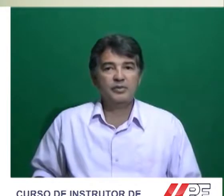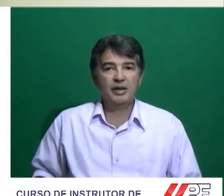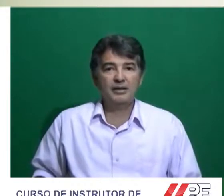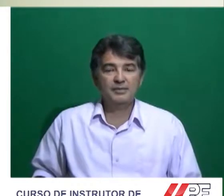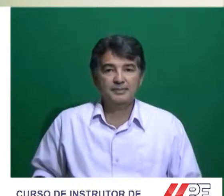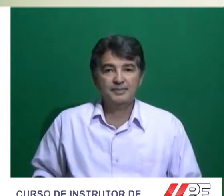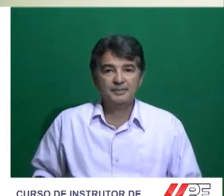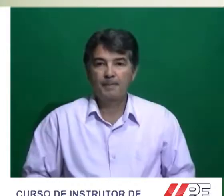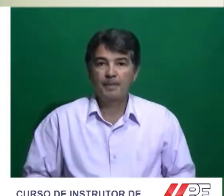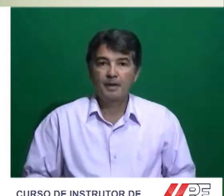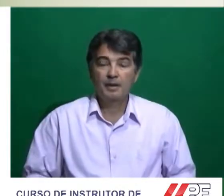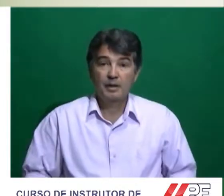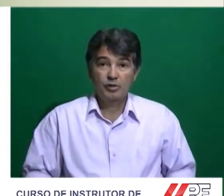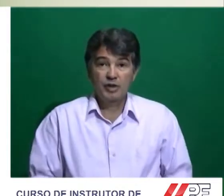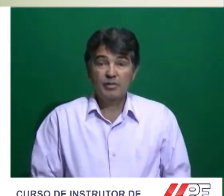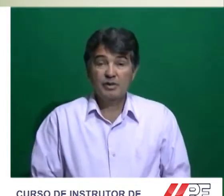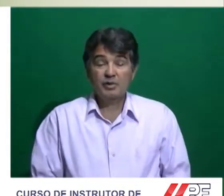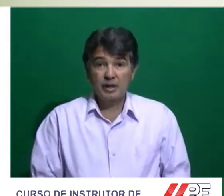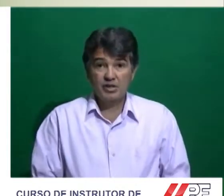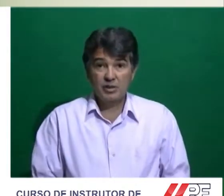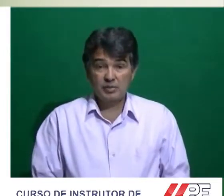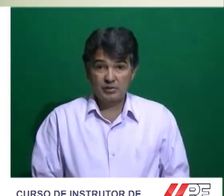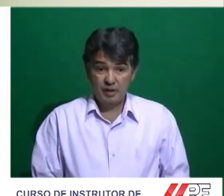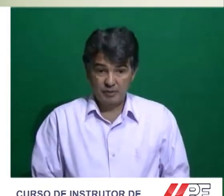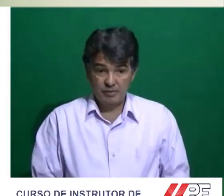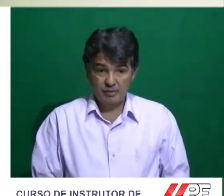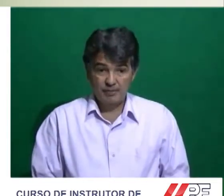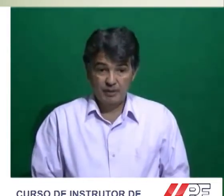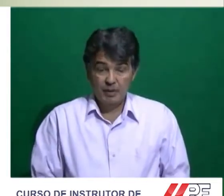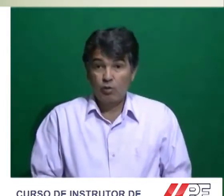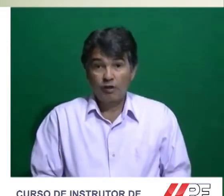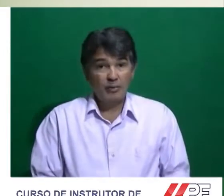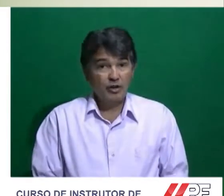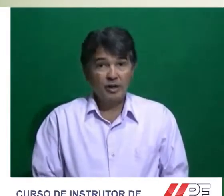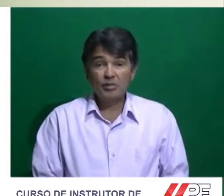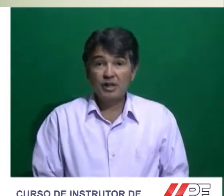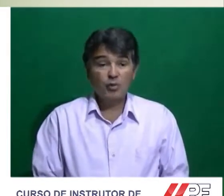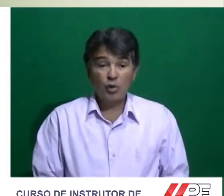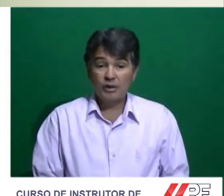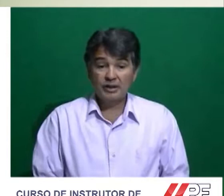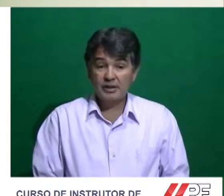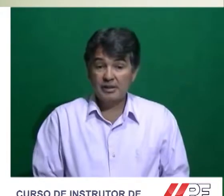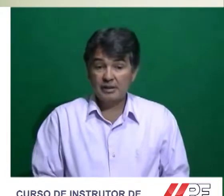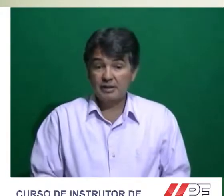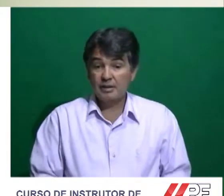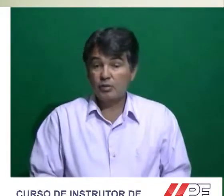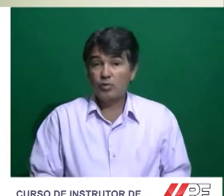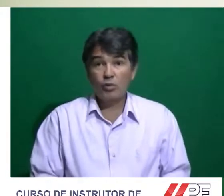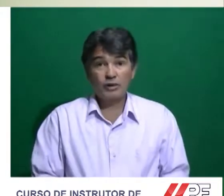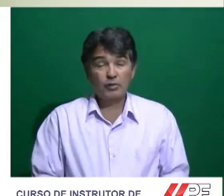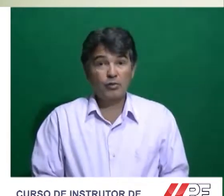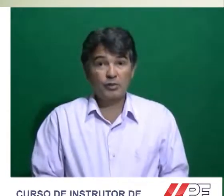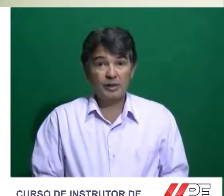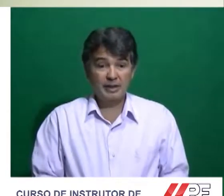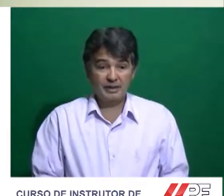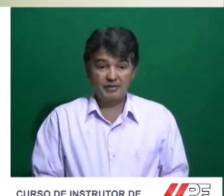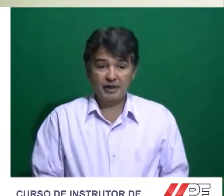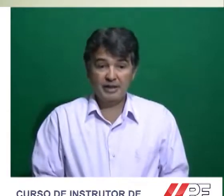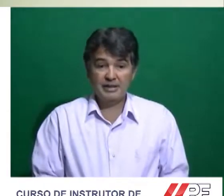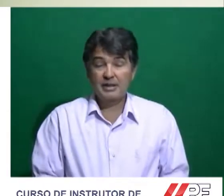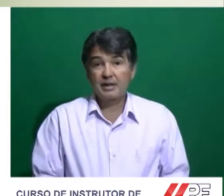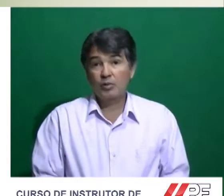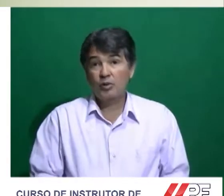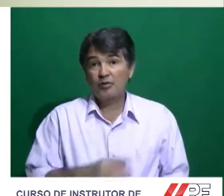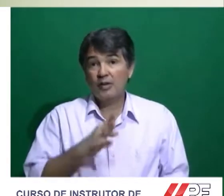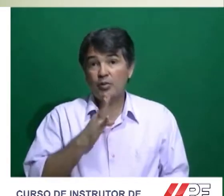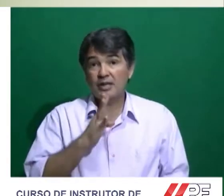você pode ir buscar. Os verbos são três tipos de verbos. O verbo que não tem concordância, não concorda com outro elemento da